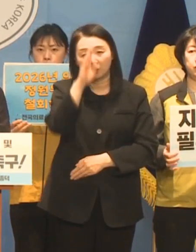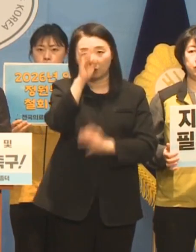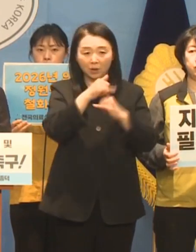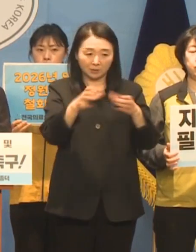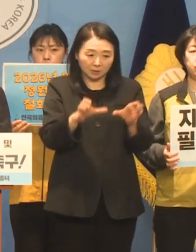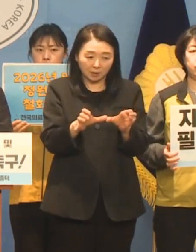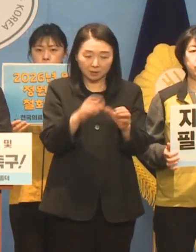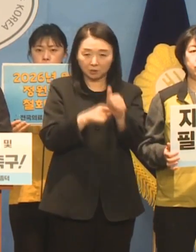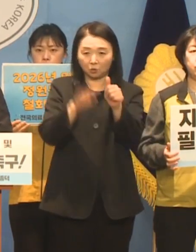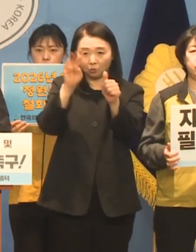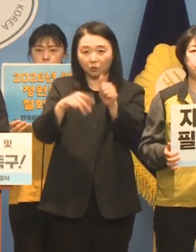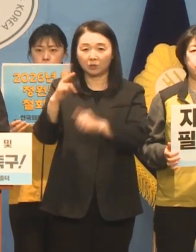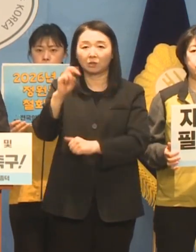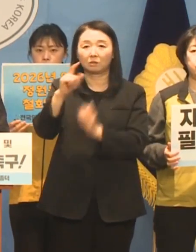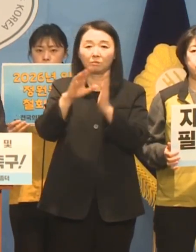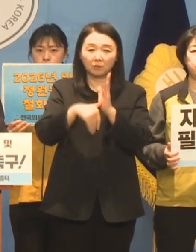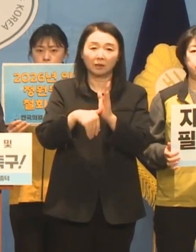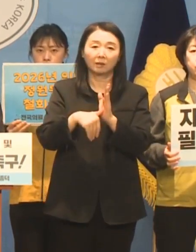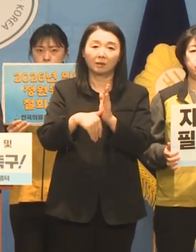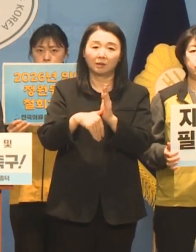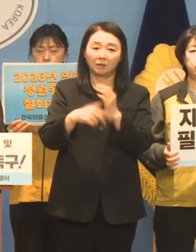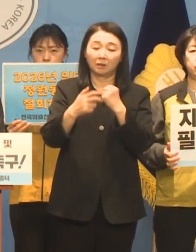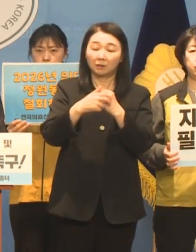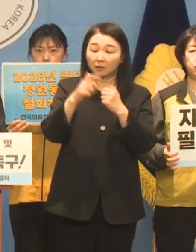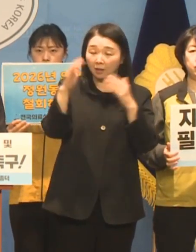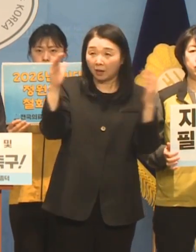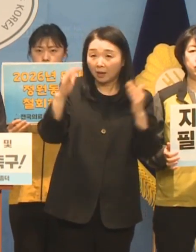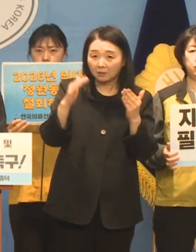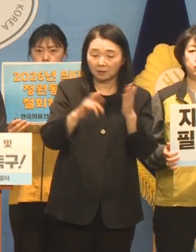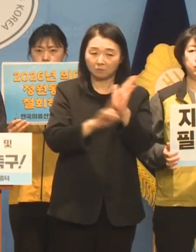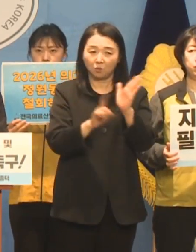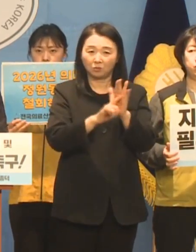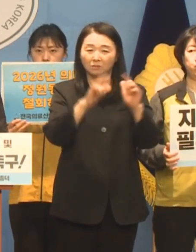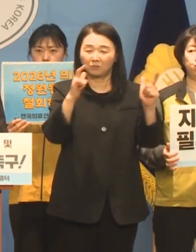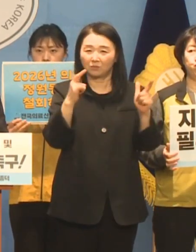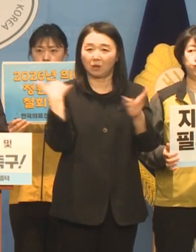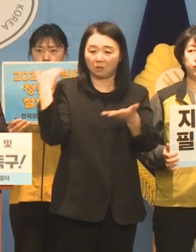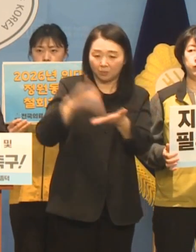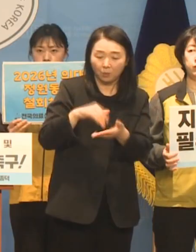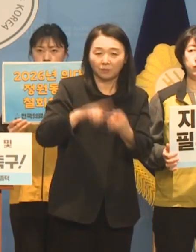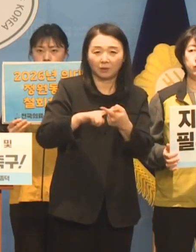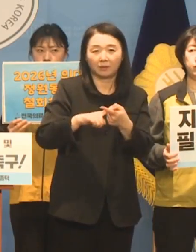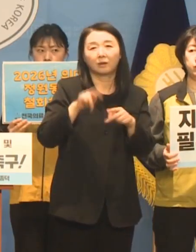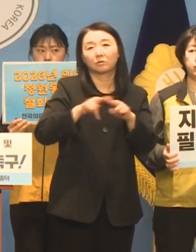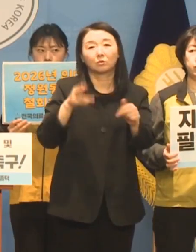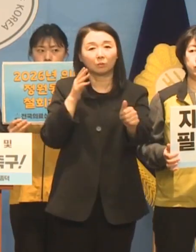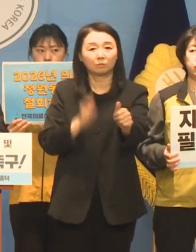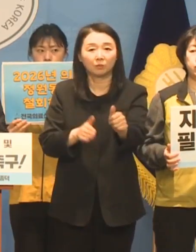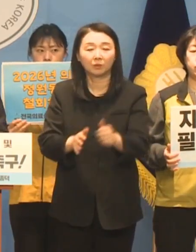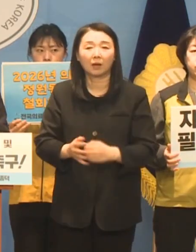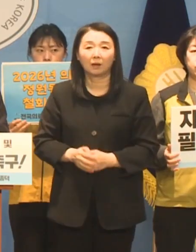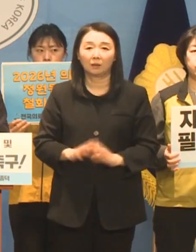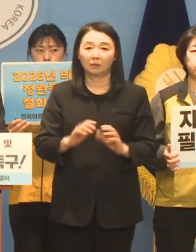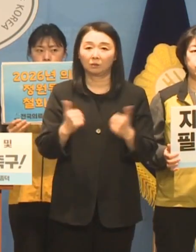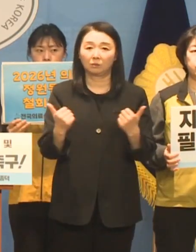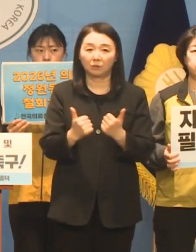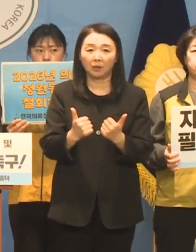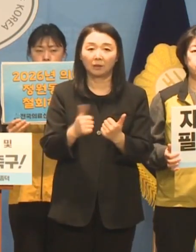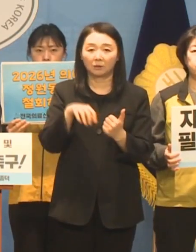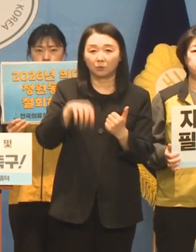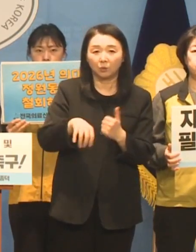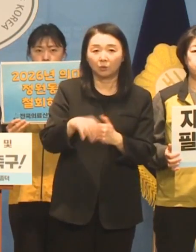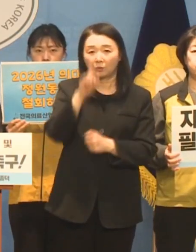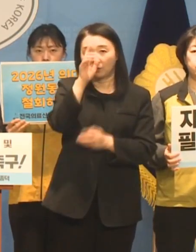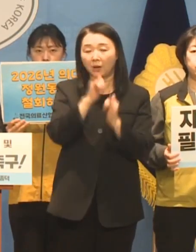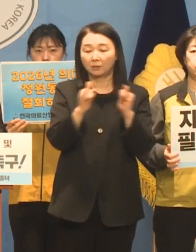교육부에 2026학년도 의대 모집 정원 동결 발표 철회를 강력히 촉구하고 국회에 환자